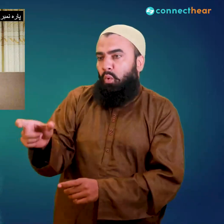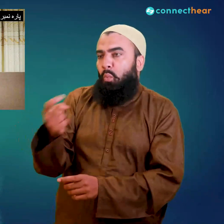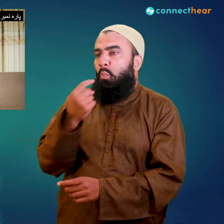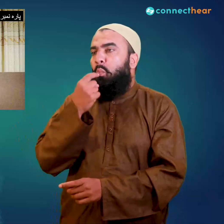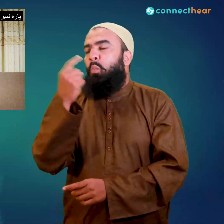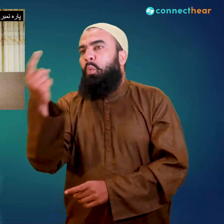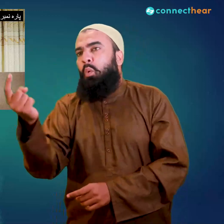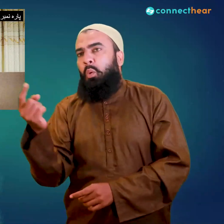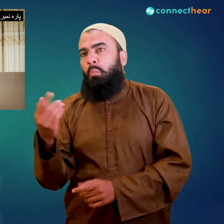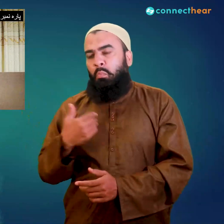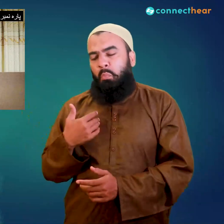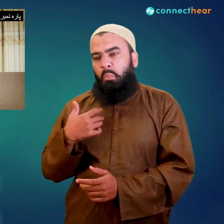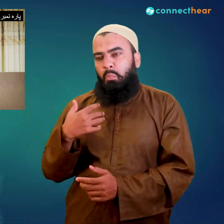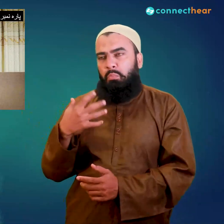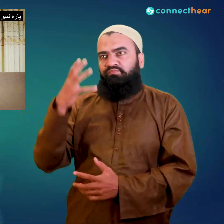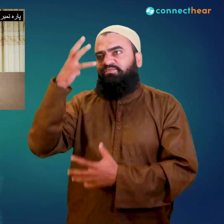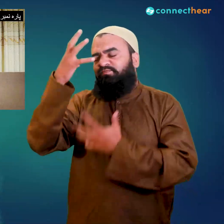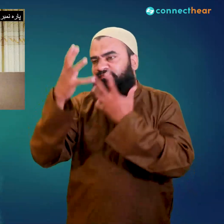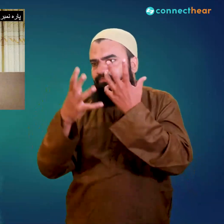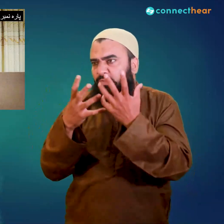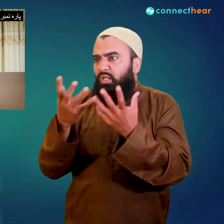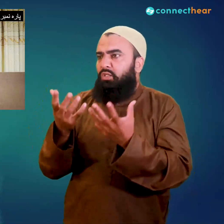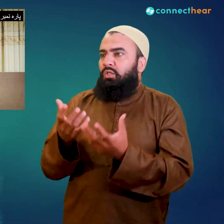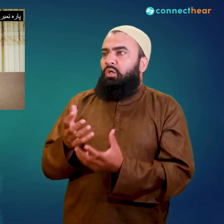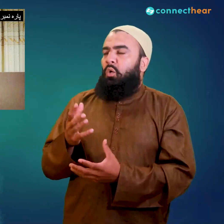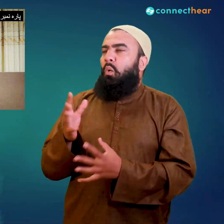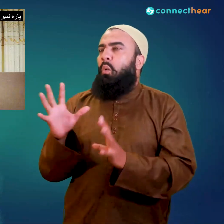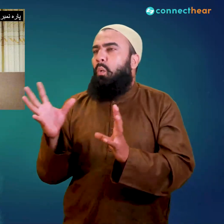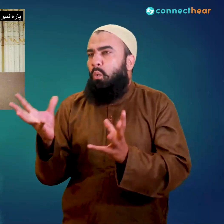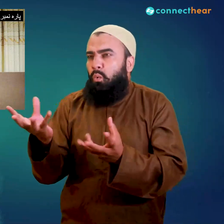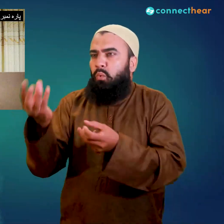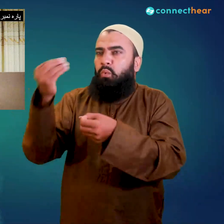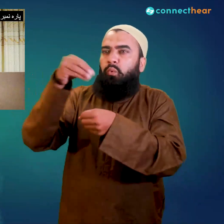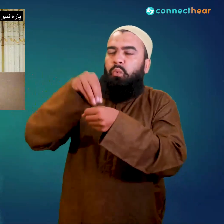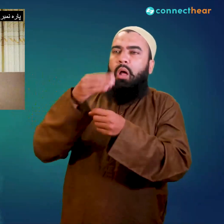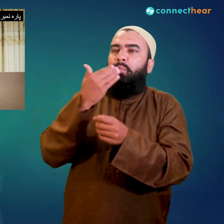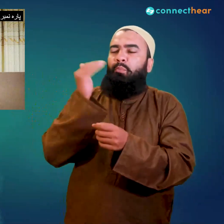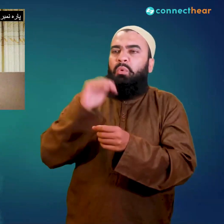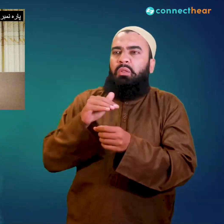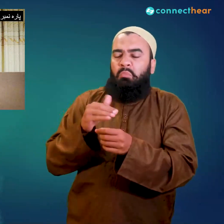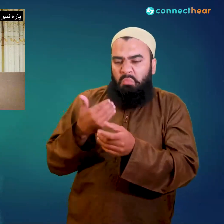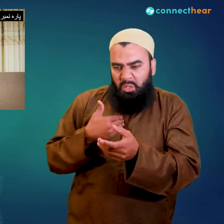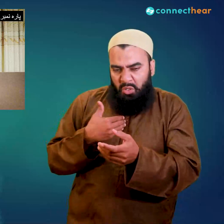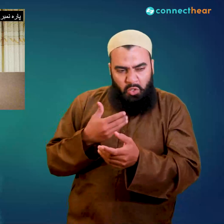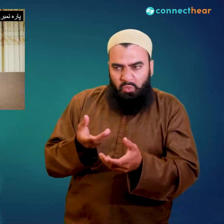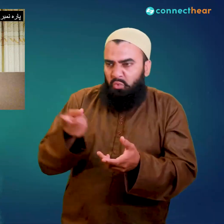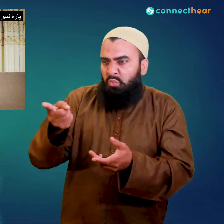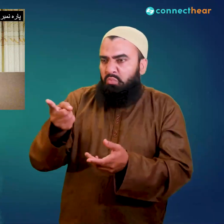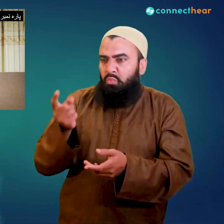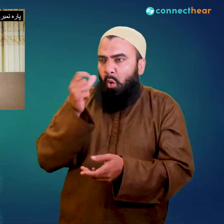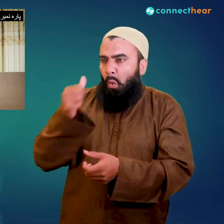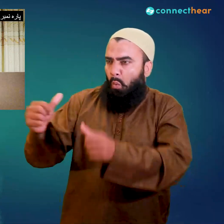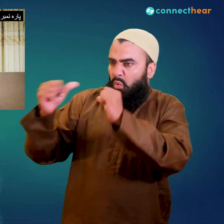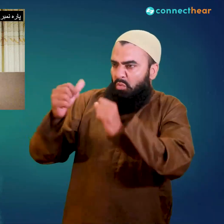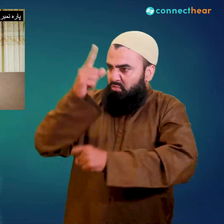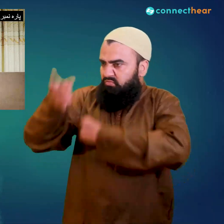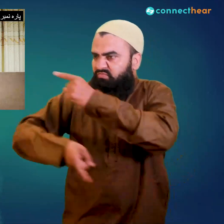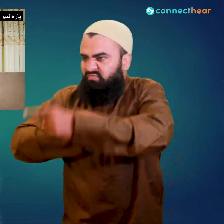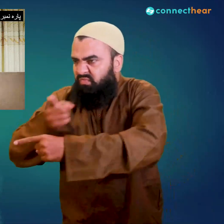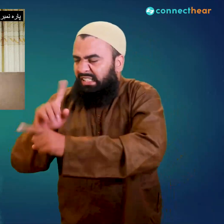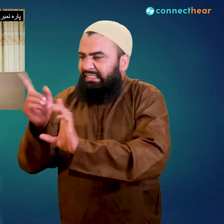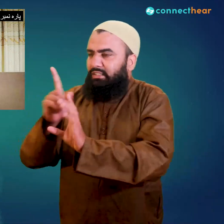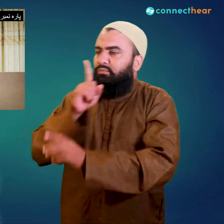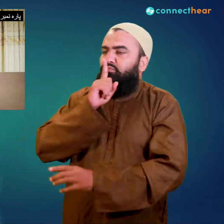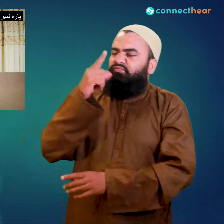کہ میں اپنا غم اور اپنا حزن اور ملال اللہ ہی کے سپرد کرتا ہوں، اللہ ہی کی طرف فریاد کرتا